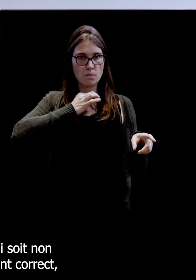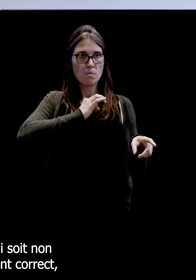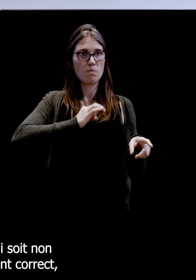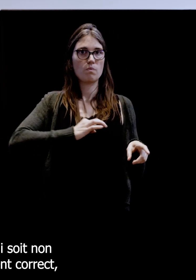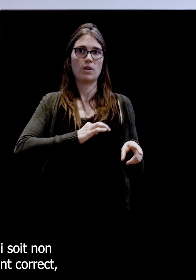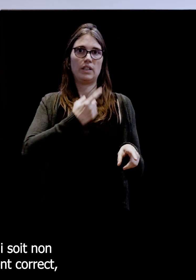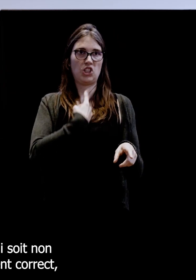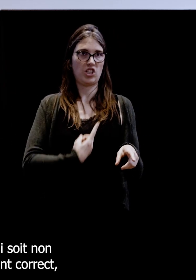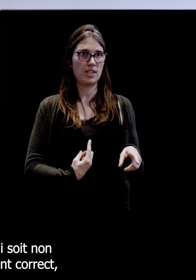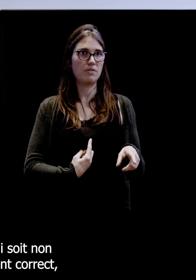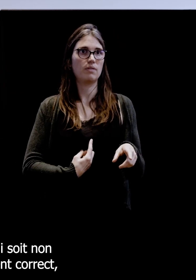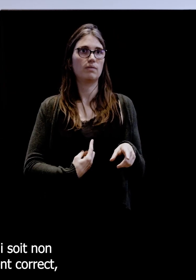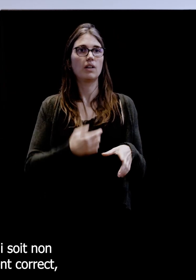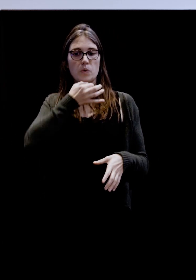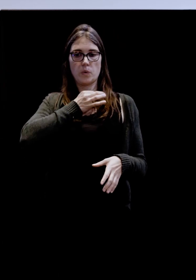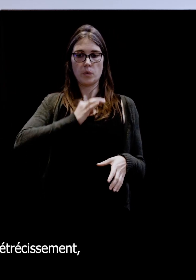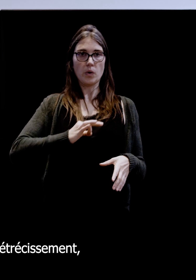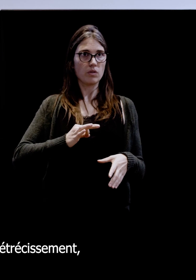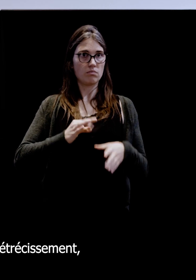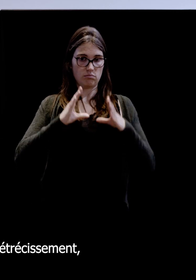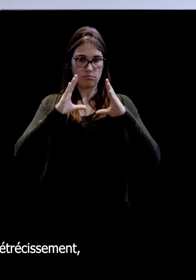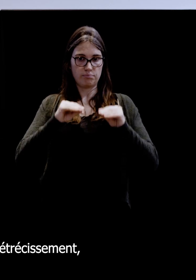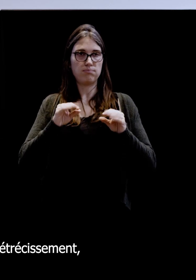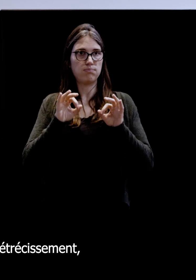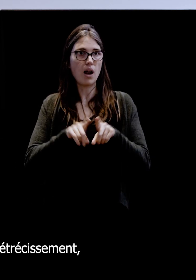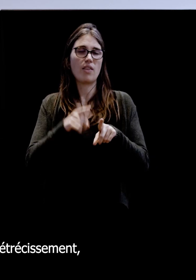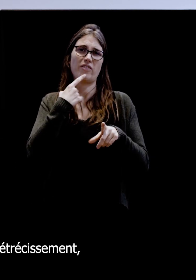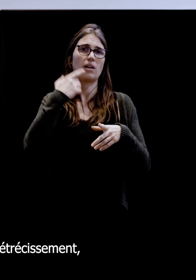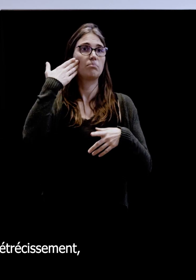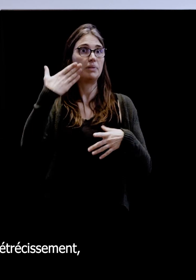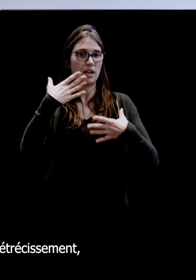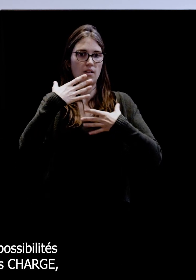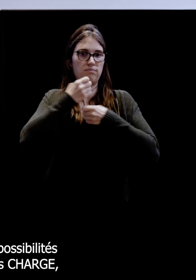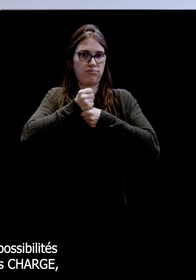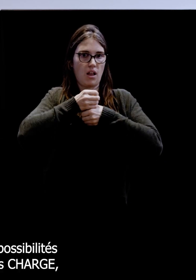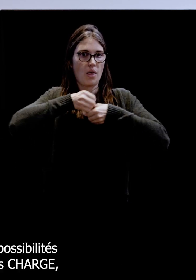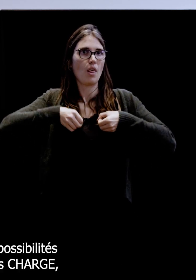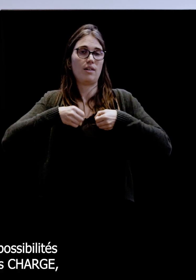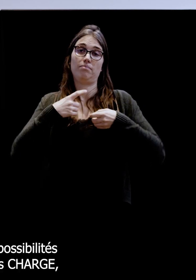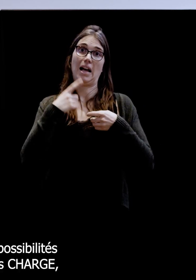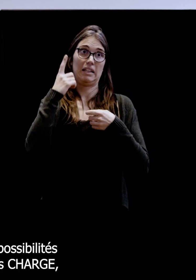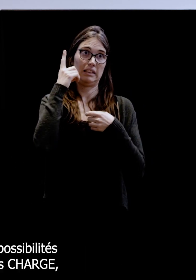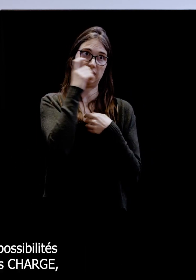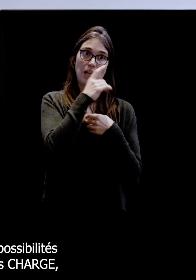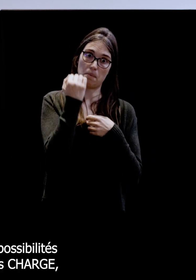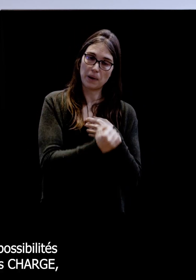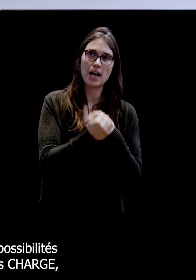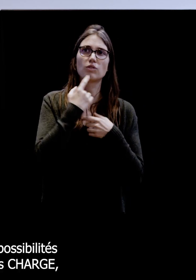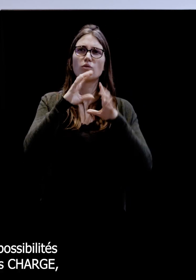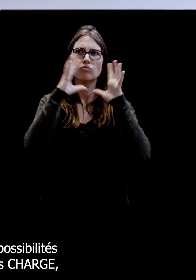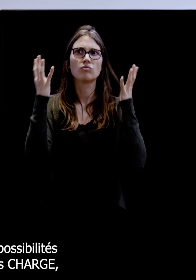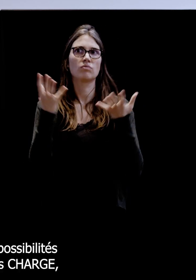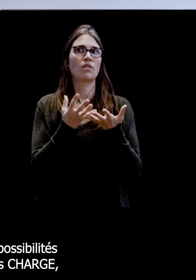seulement anatomiquement correct, donc atrésie de l'œsophage, rétrécissement, blablabla, vous voyez à mesure les possibilités